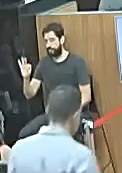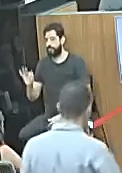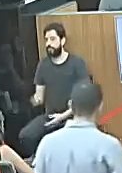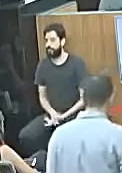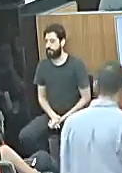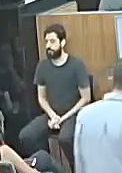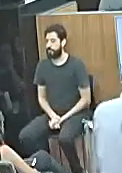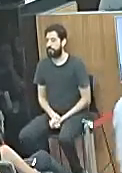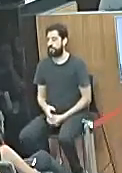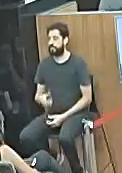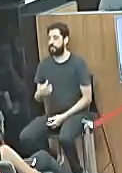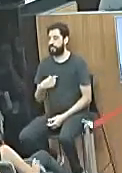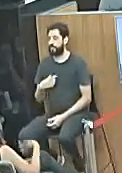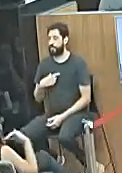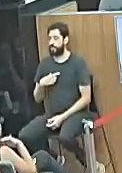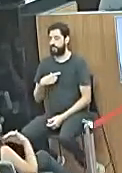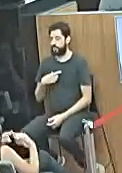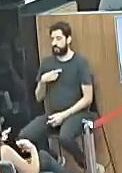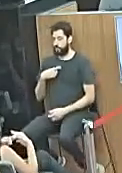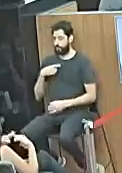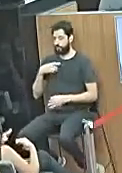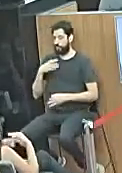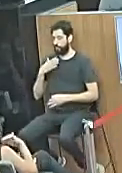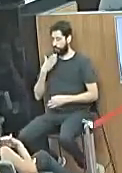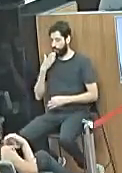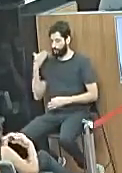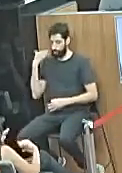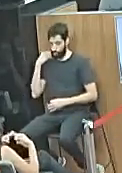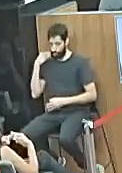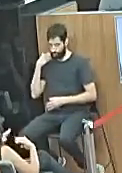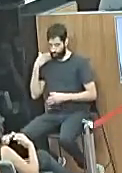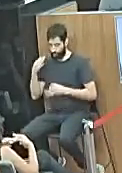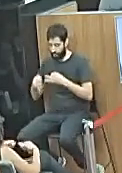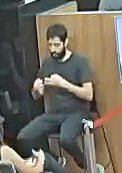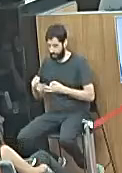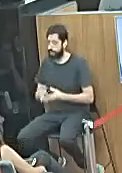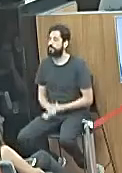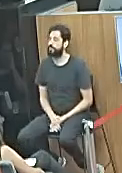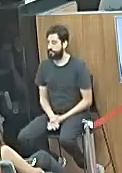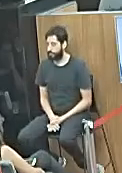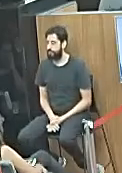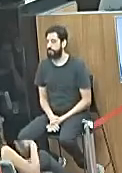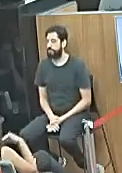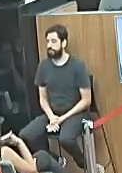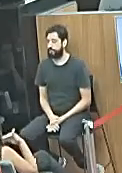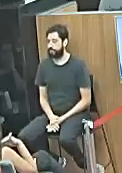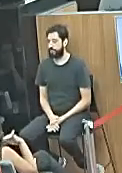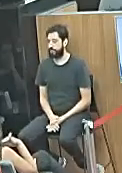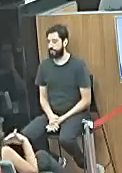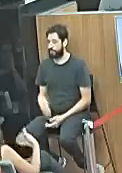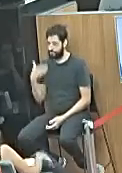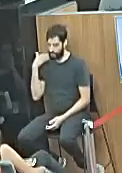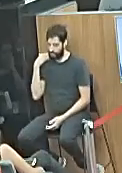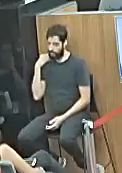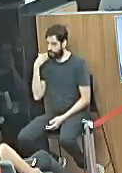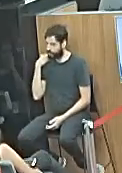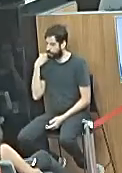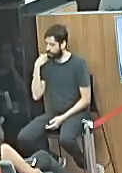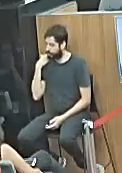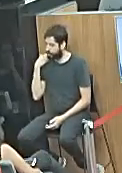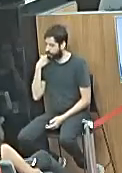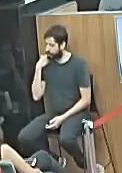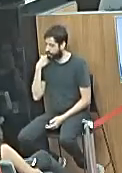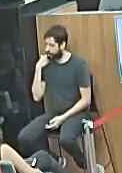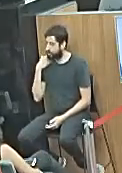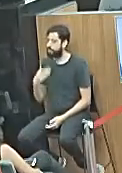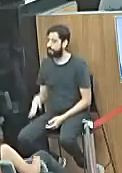e demais regiões incluir da região intermediária incluir a desculpa